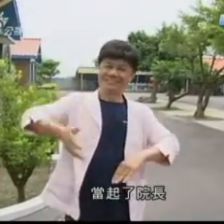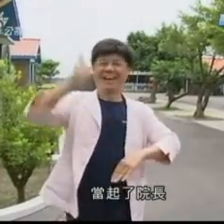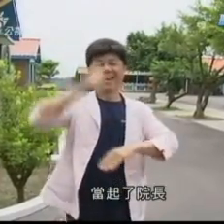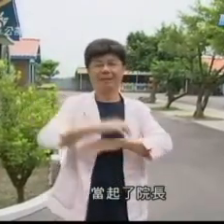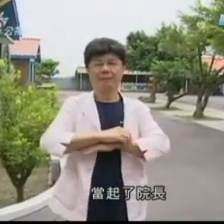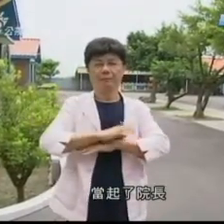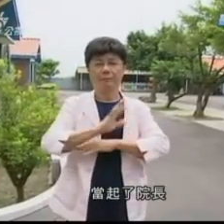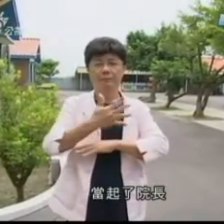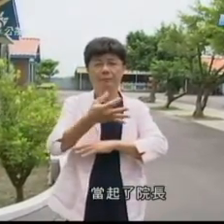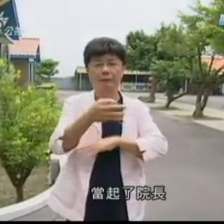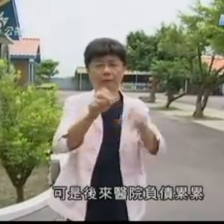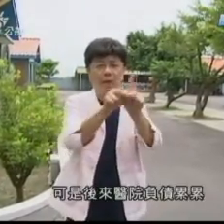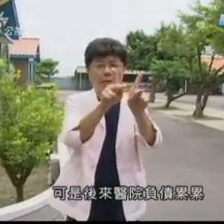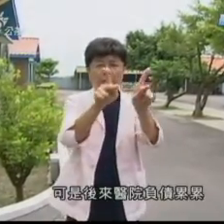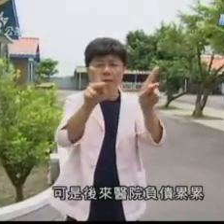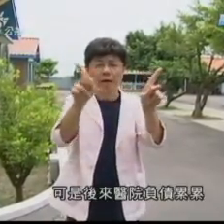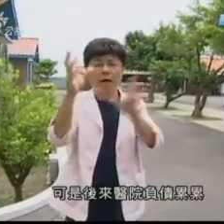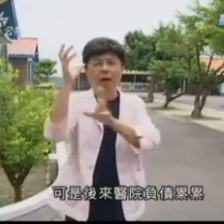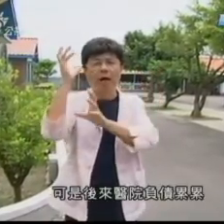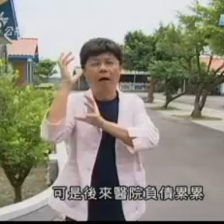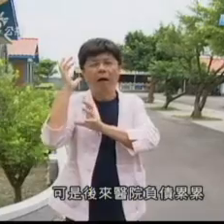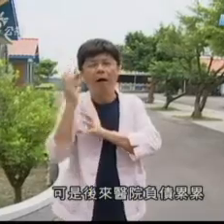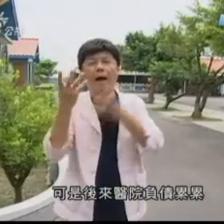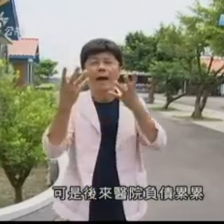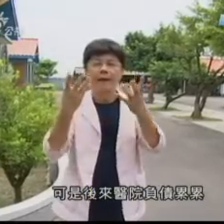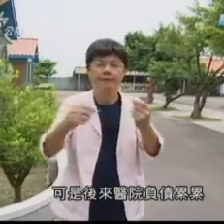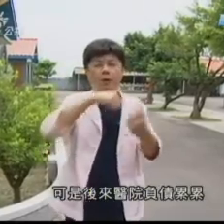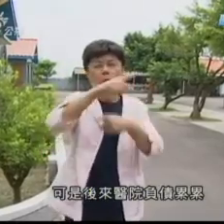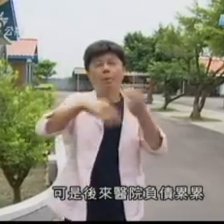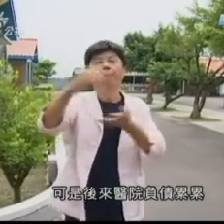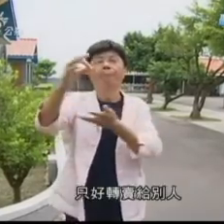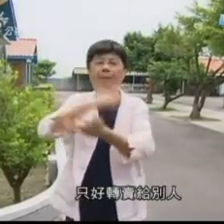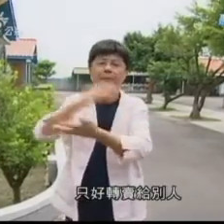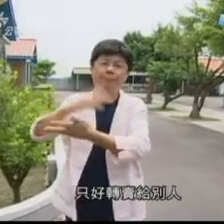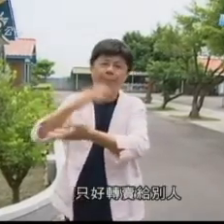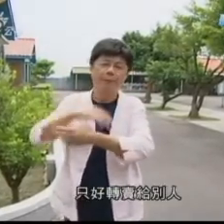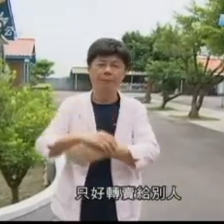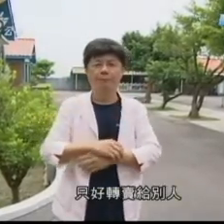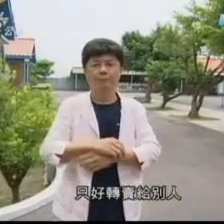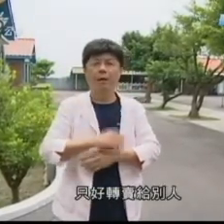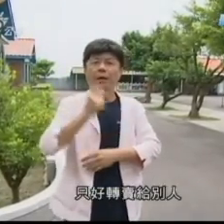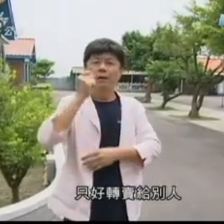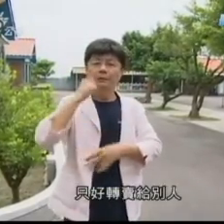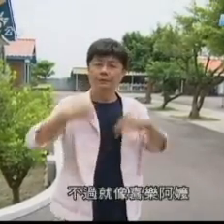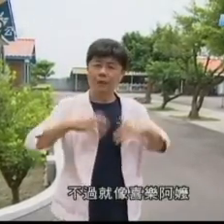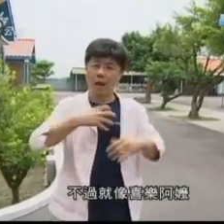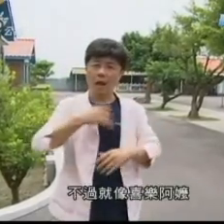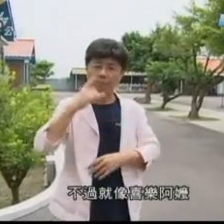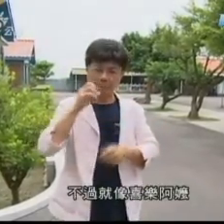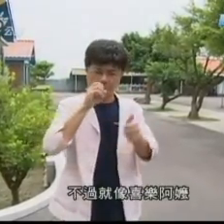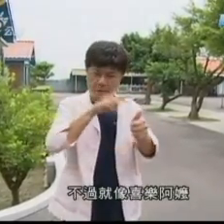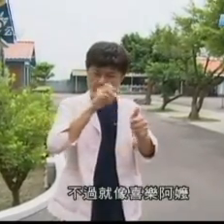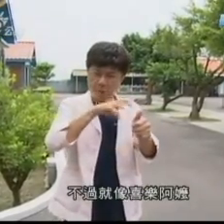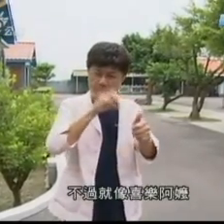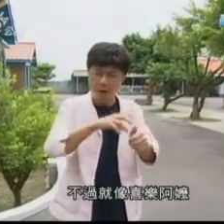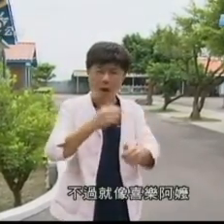长。可是后来医院负债累累，只好转卖给别人。不过呢，就像喜乐